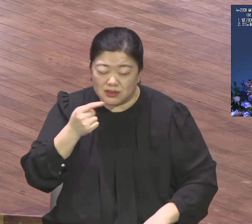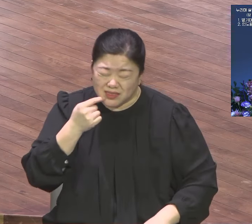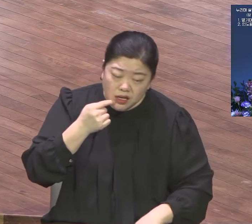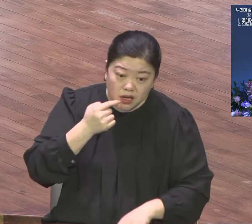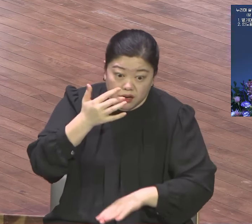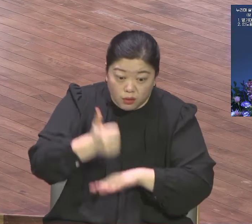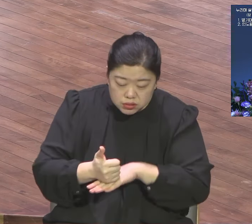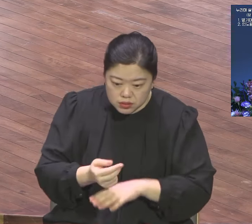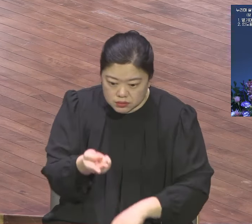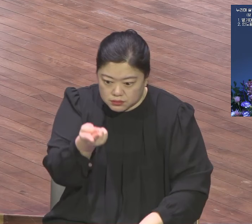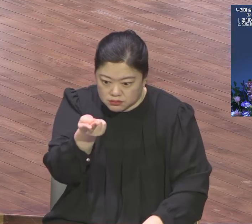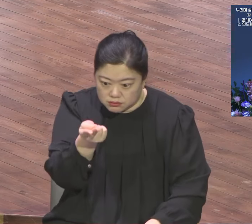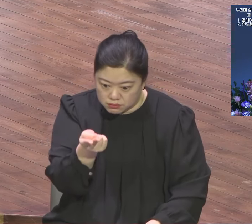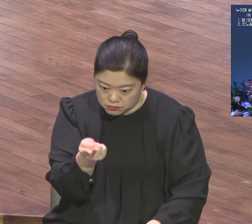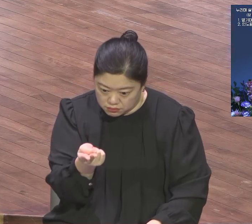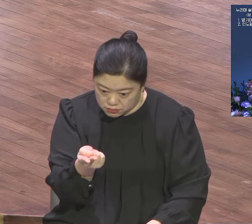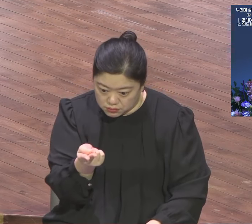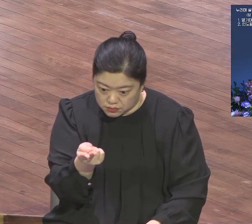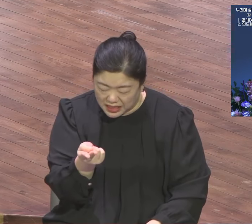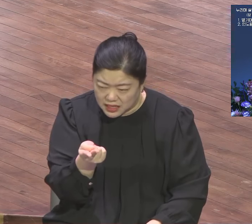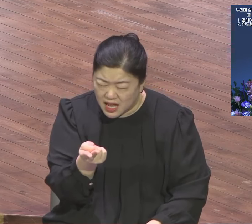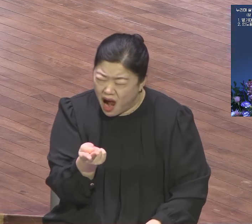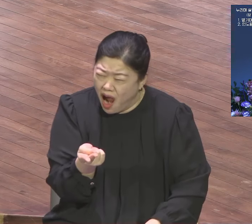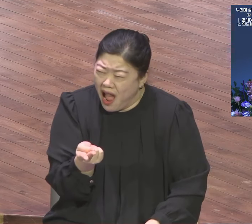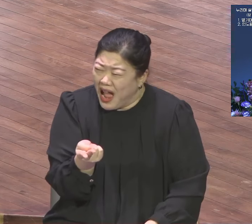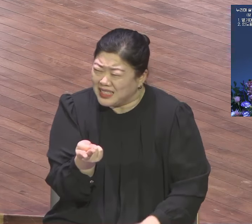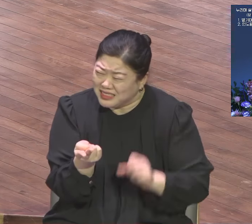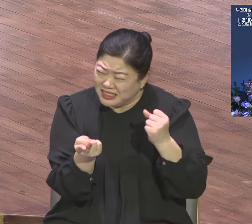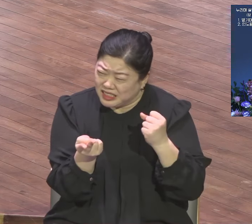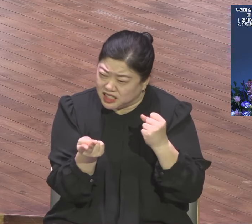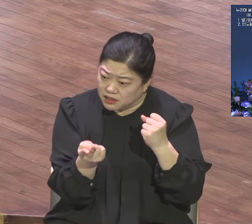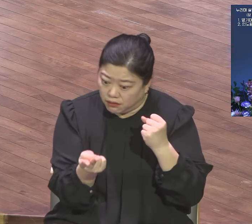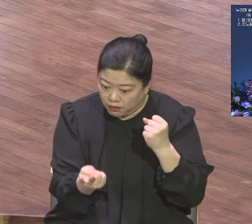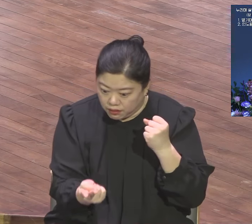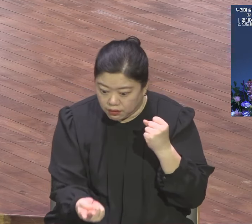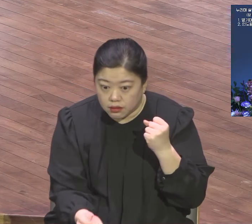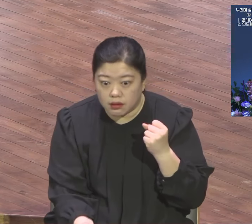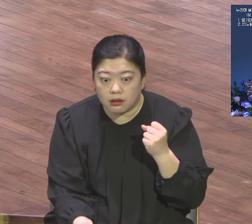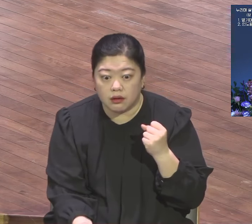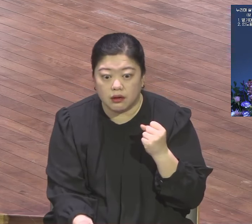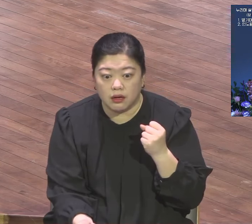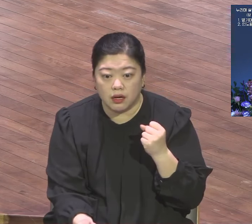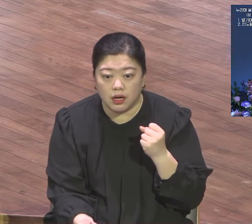절대로 안 들어가. 근데 그 의심이 나오면 힘들어가니까 훅 빠져버려.